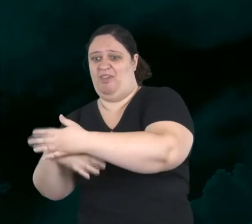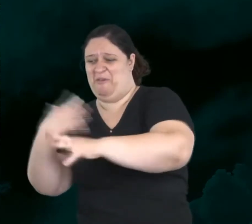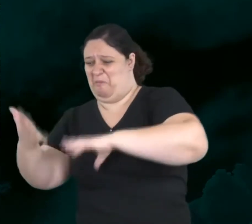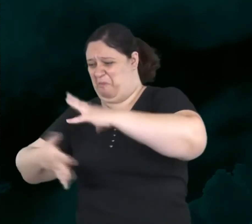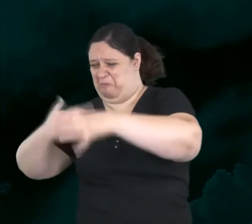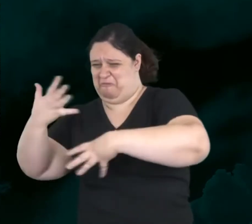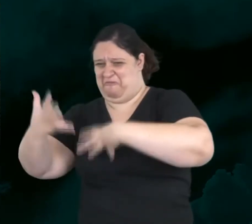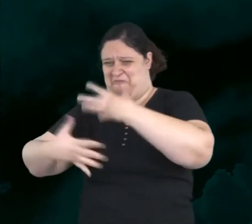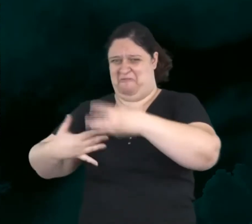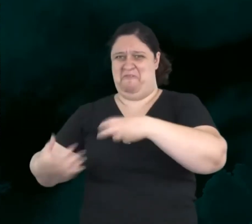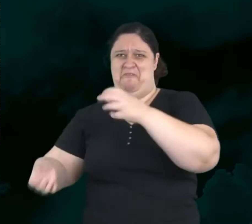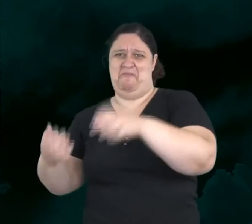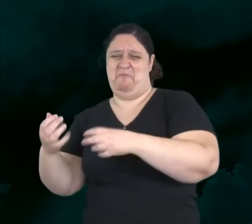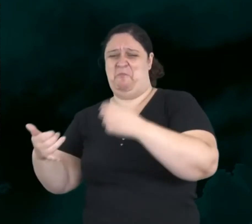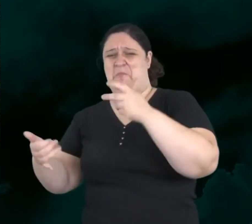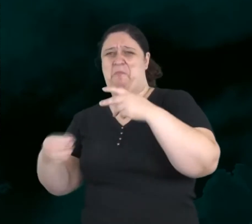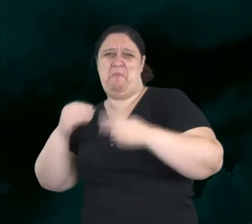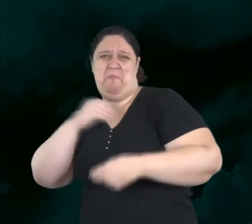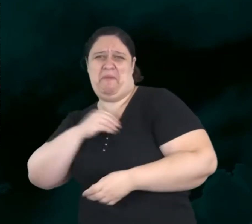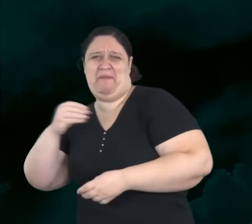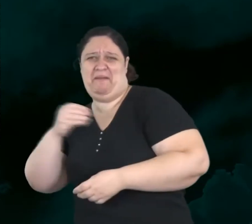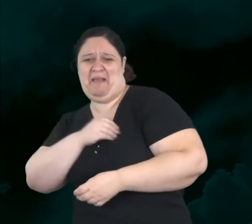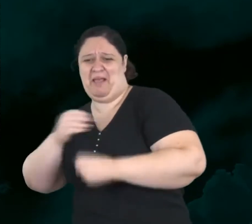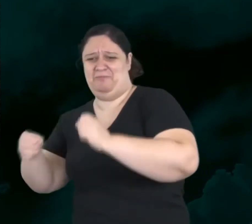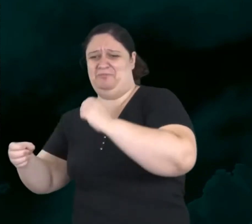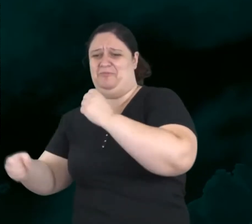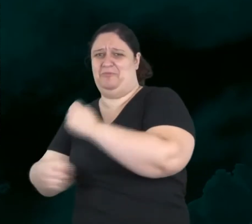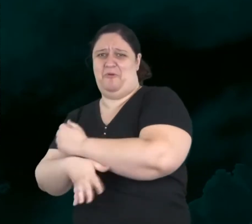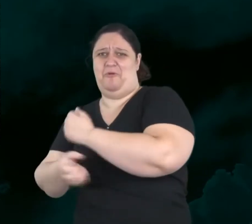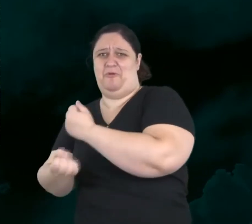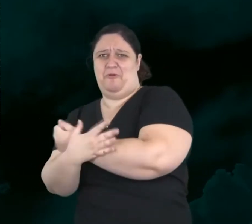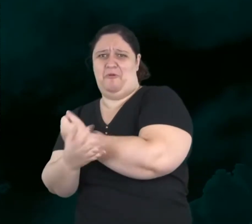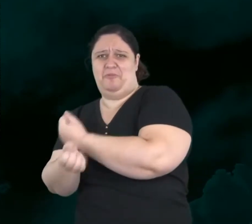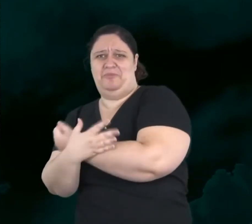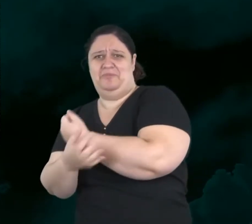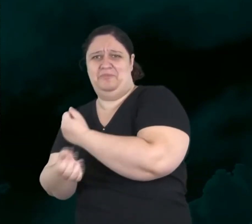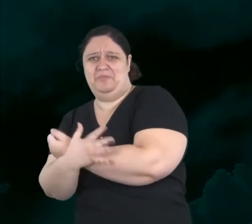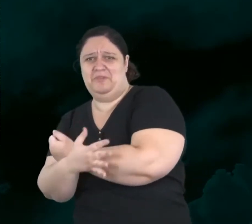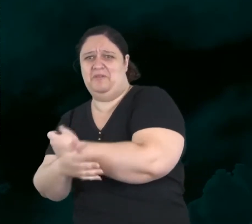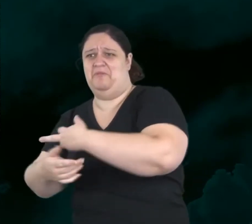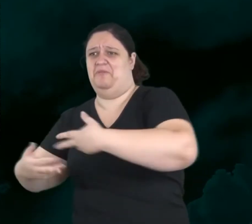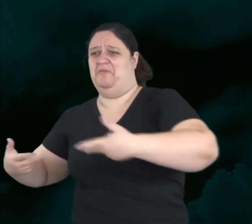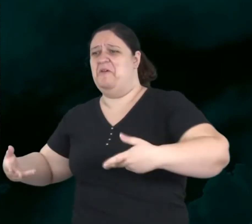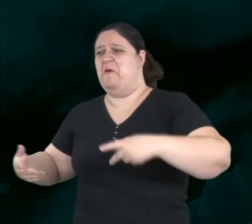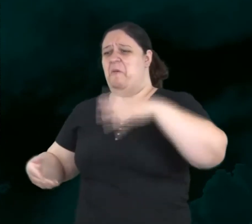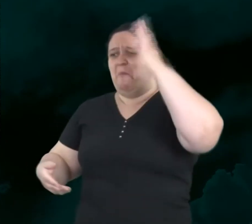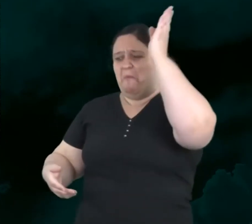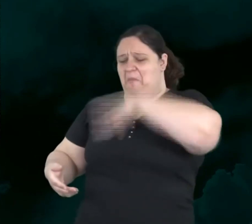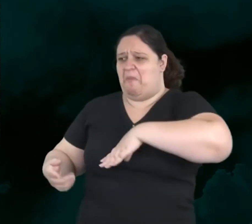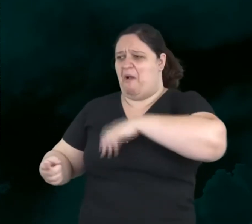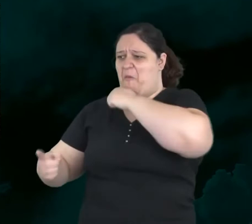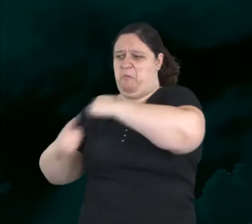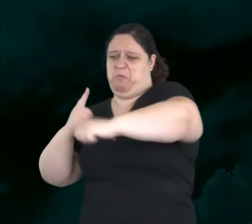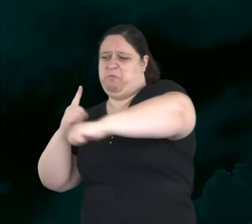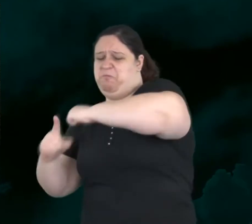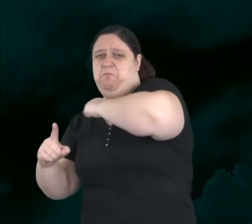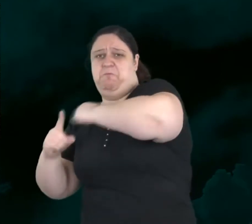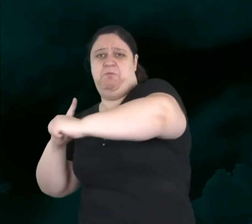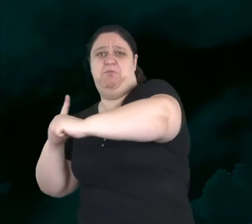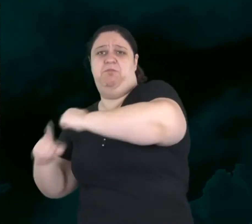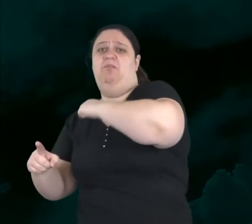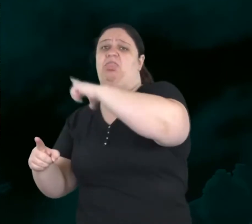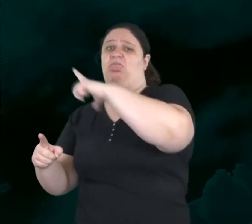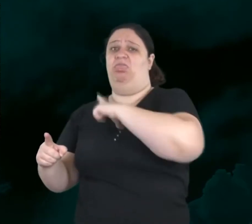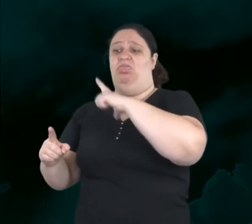a corrupção toma conta, né, e a maldade e a violência e toda sorte